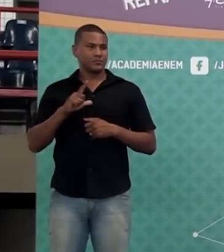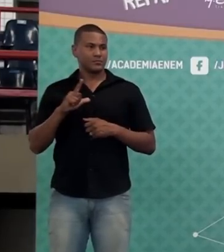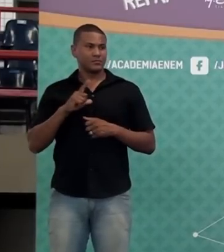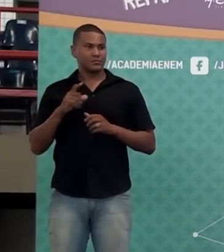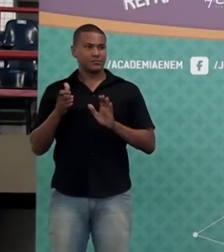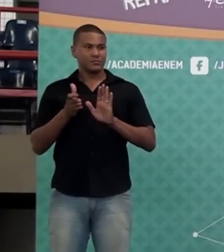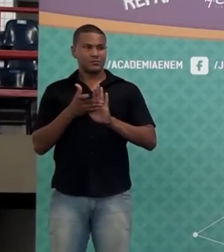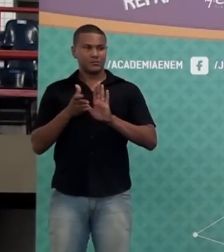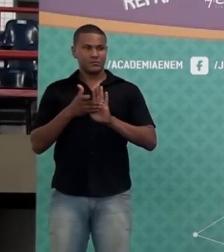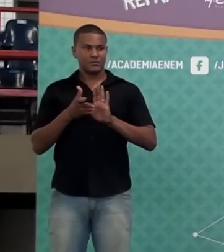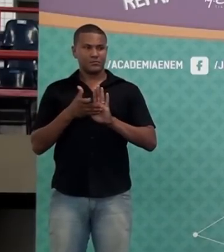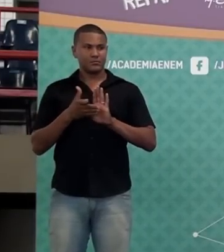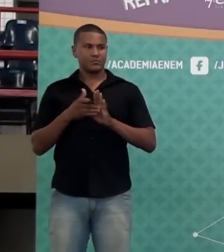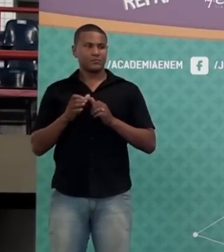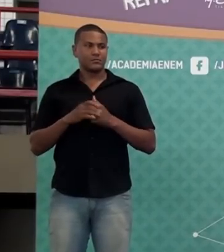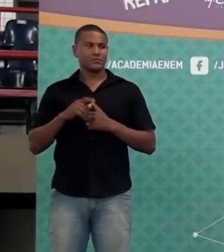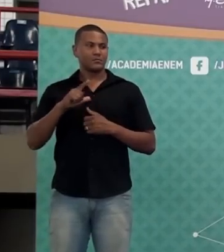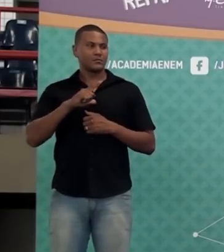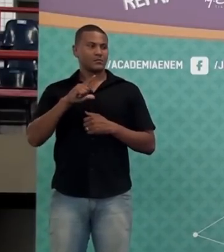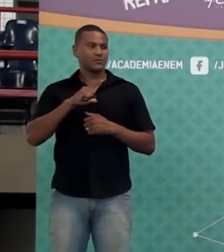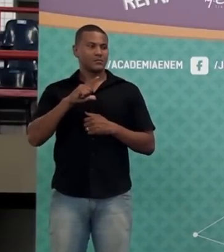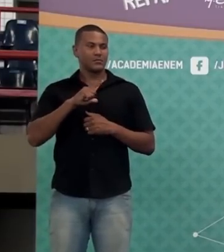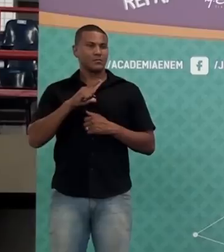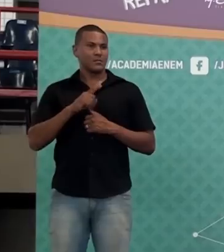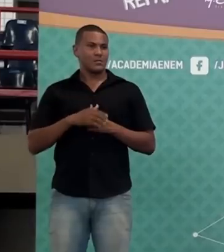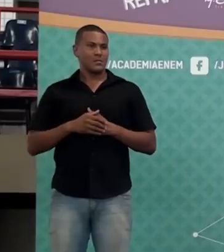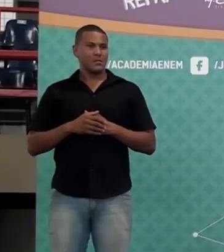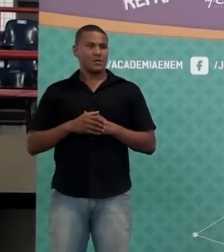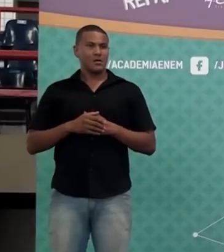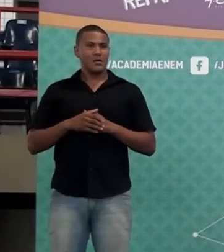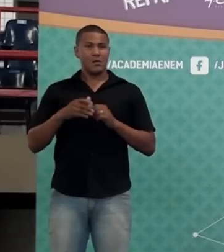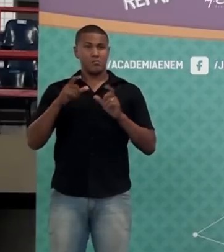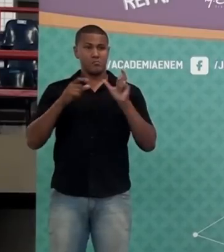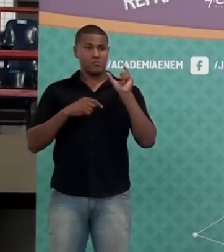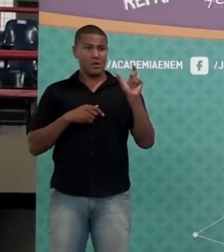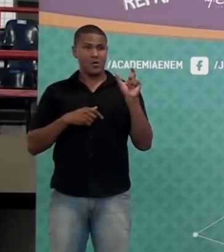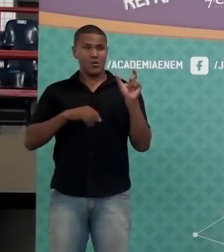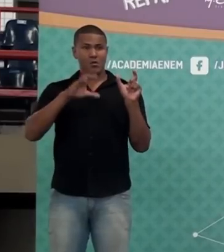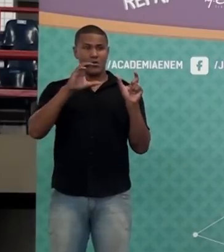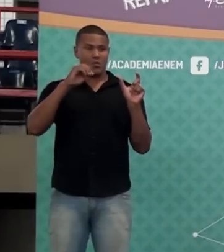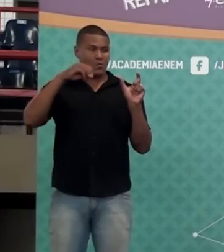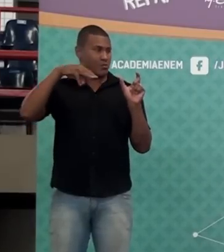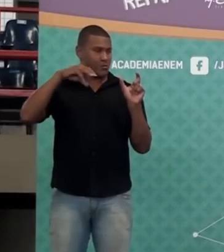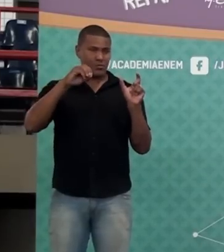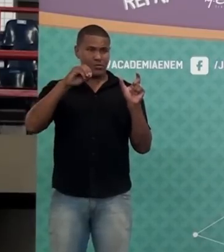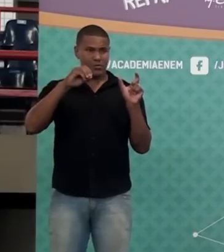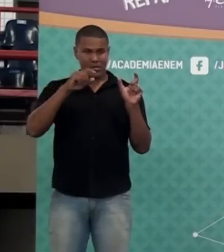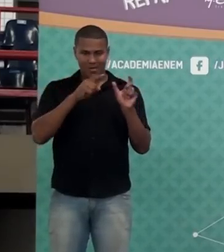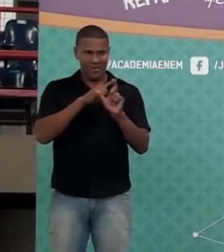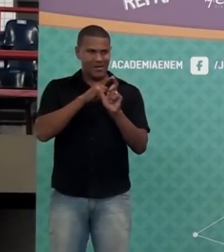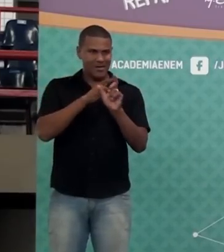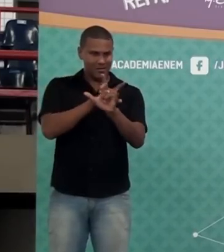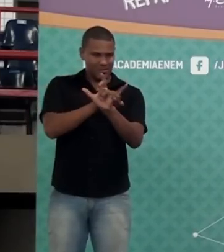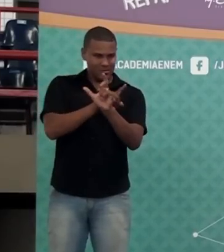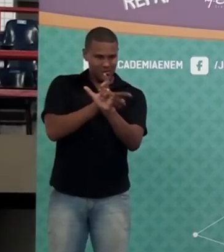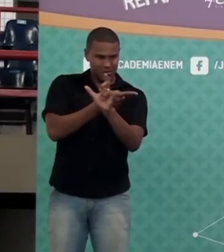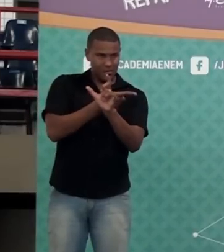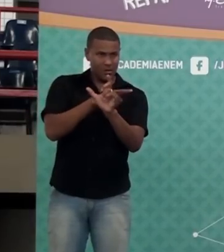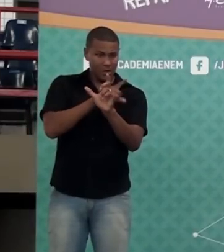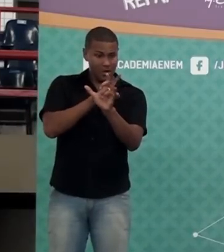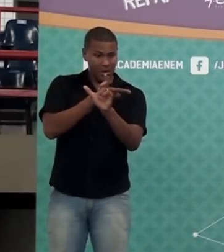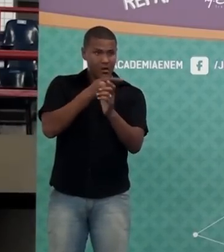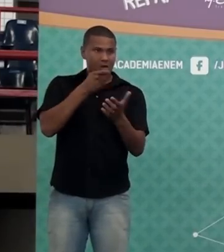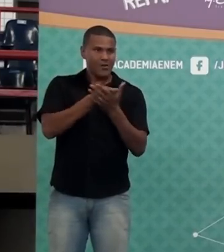que antes da palavra como tem uma vírgula? Essa vírgula é obrigatória. Porque